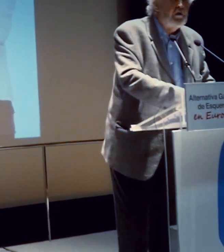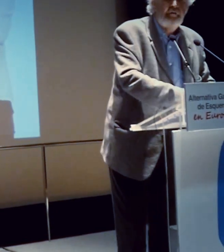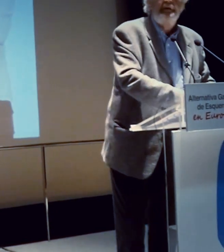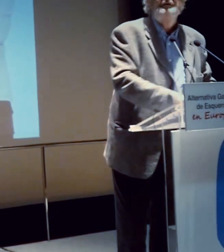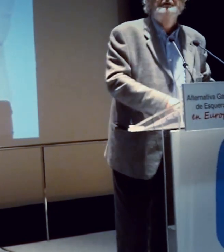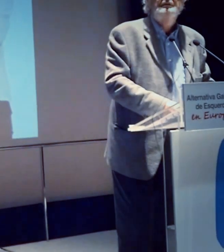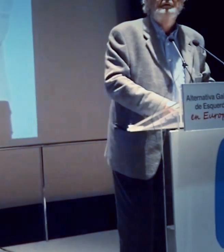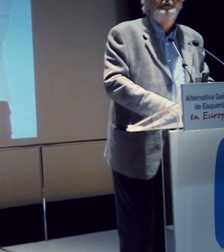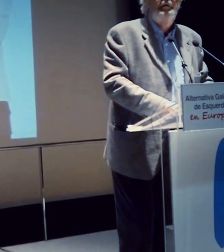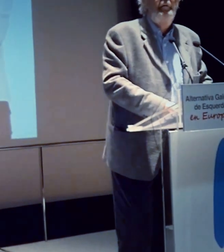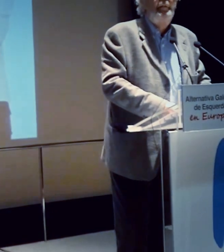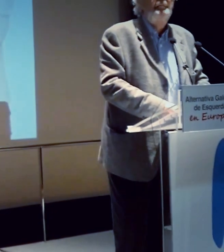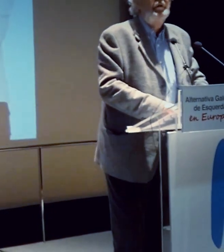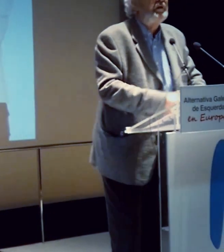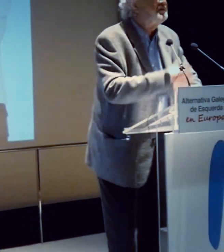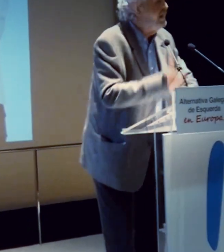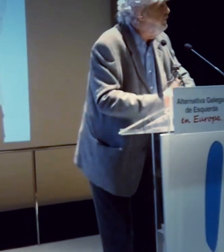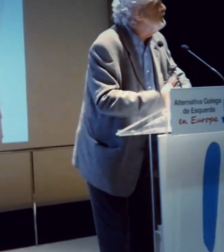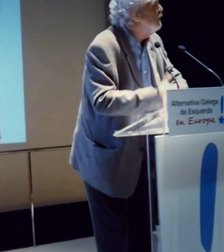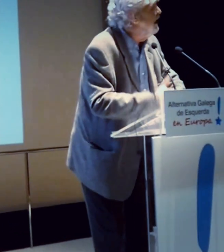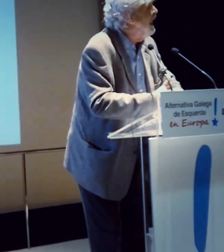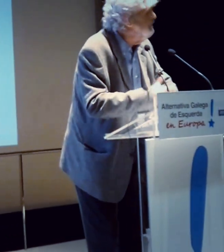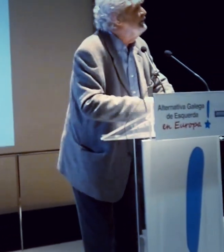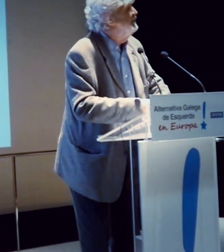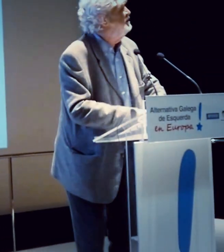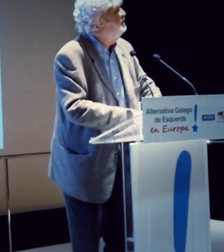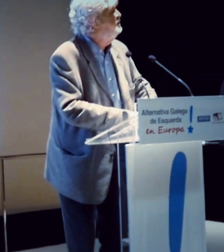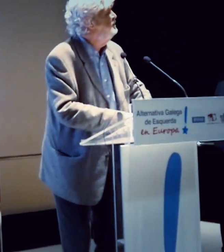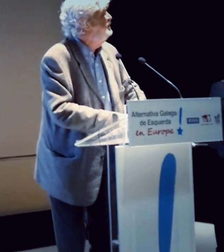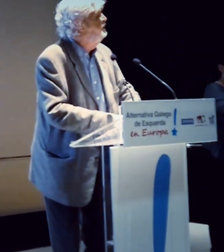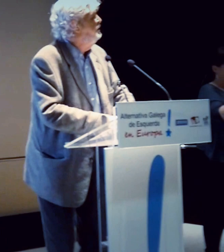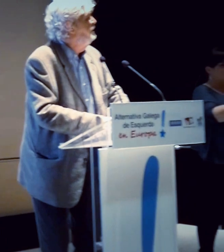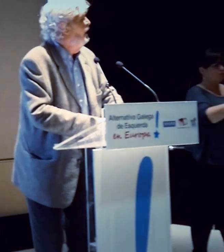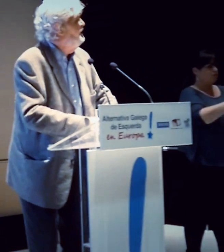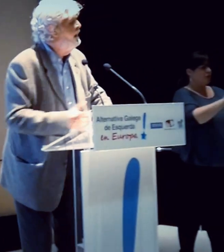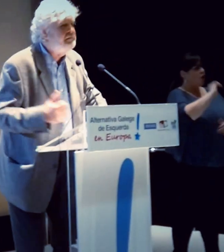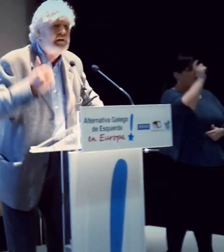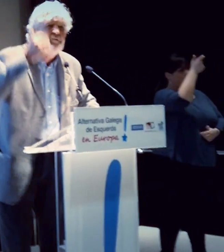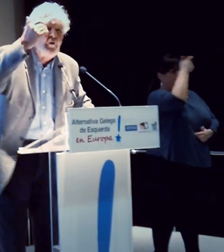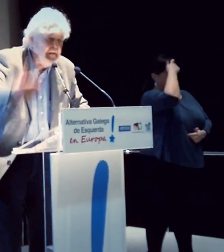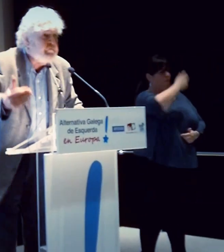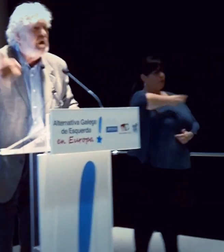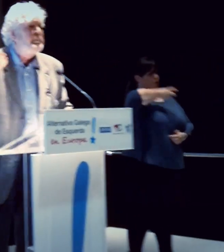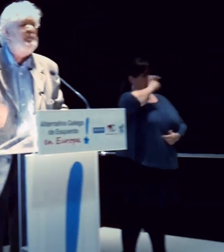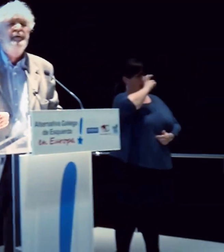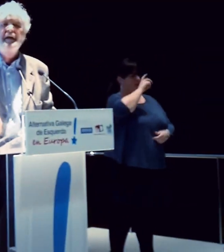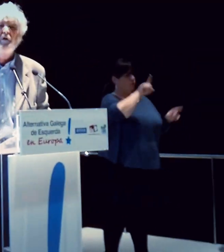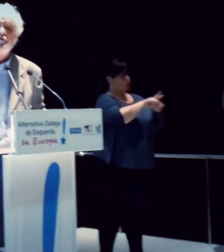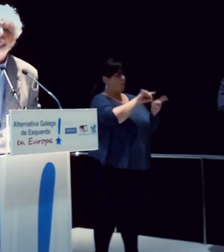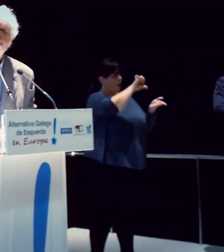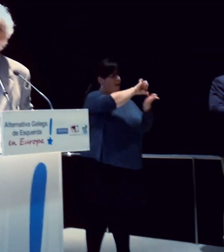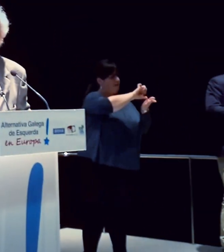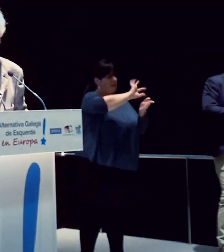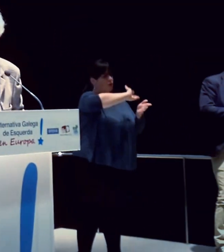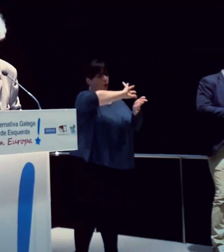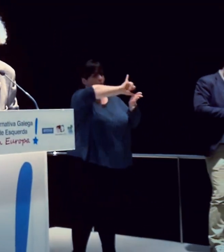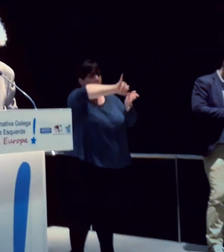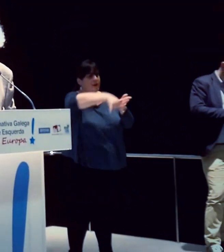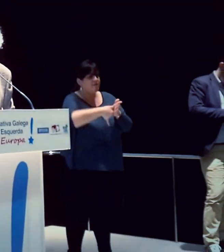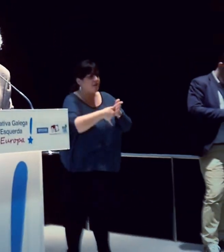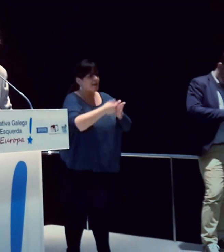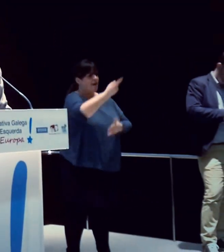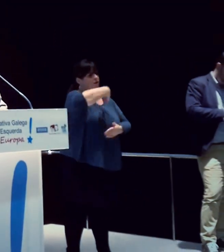frente ao norte, pero nas claves do que era antes, a dialética entre o centro e a periferia, non somos periferia